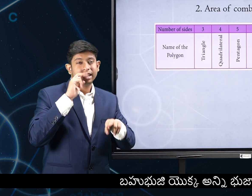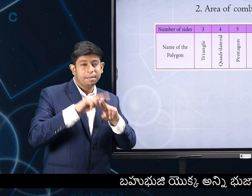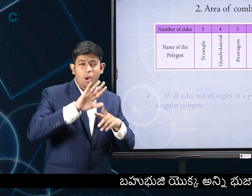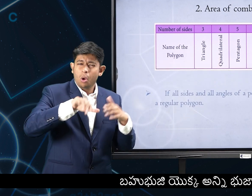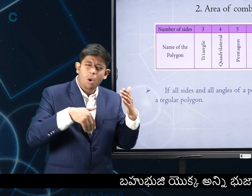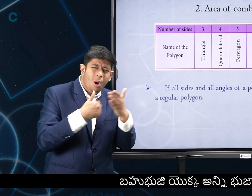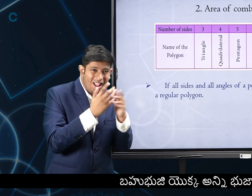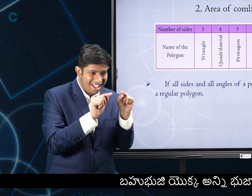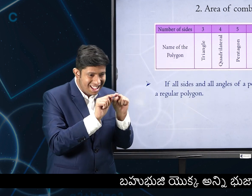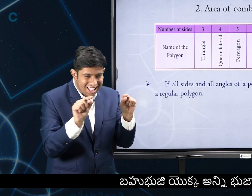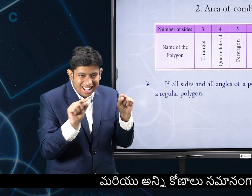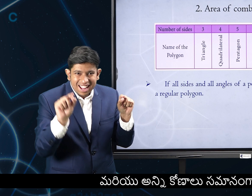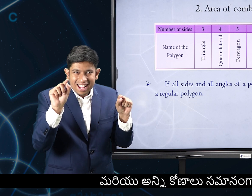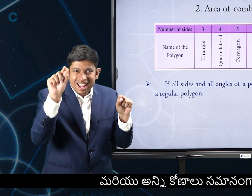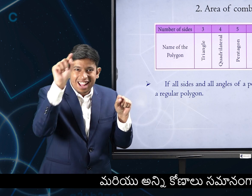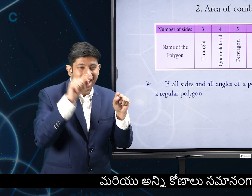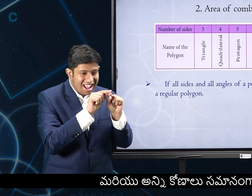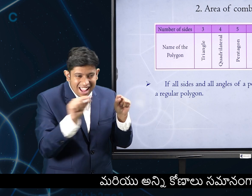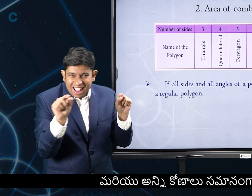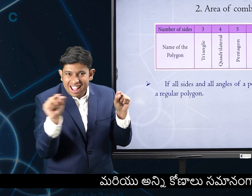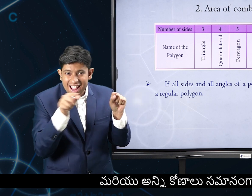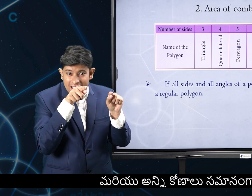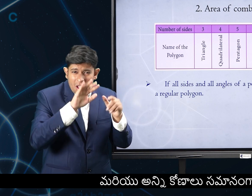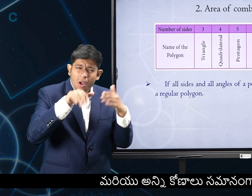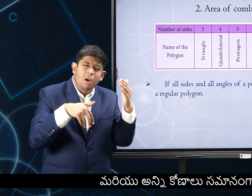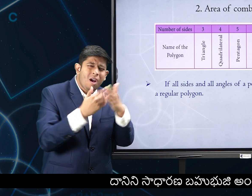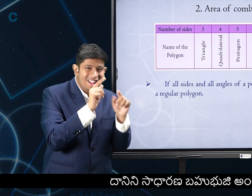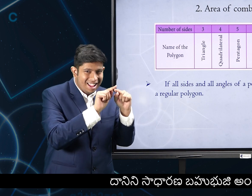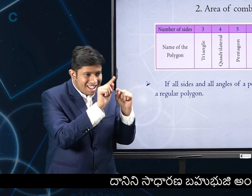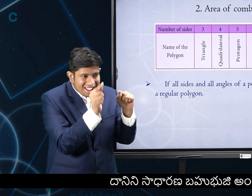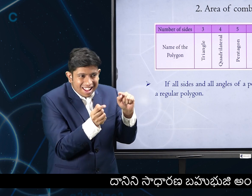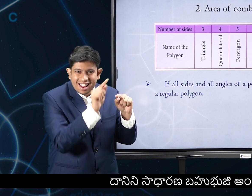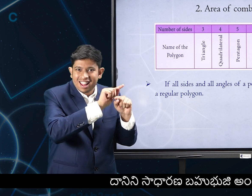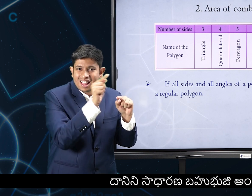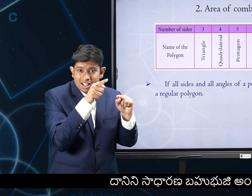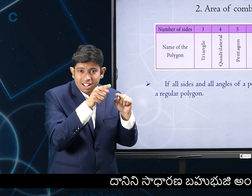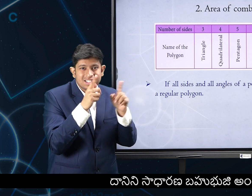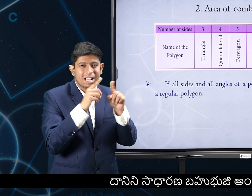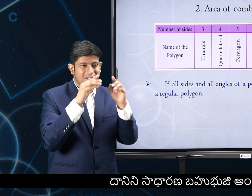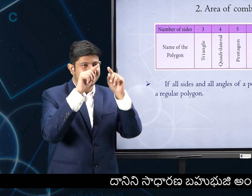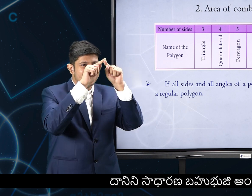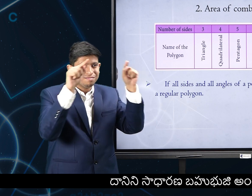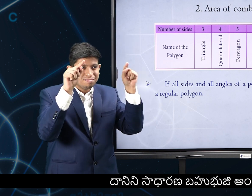బహుభుజి యొక్క అన్ని భుజాలు మరియు అన్ని కోణాలు సమానంగా ఉంటే దానిని సాధారణ బహుభుజి అంటారు.